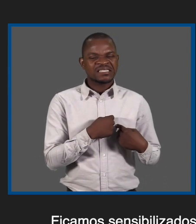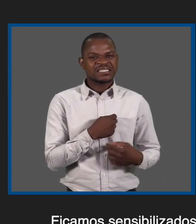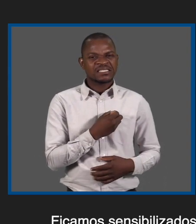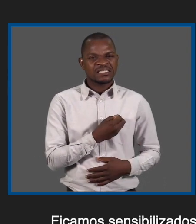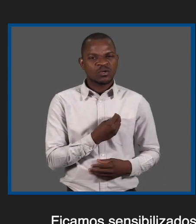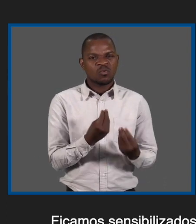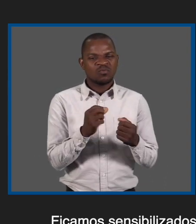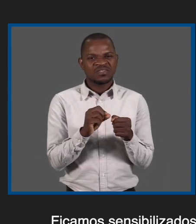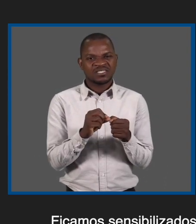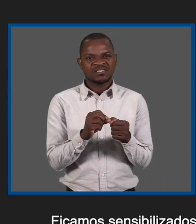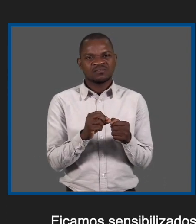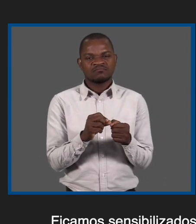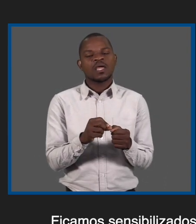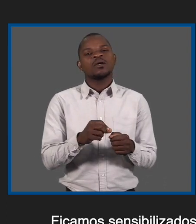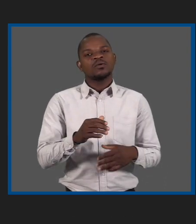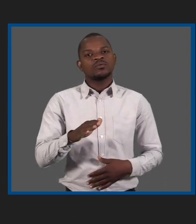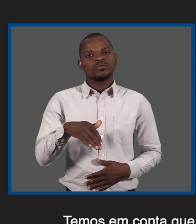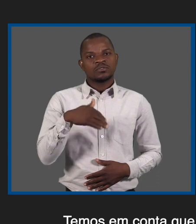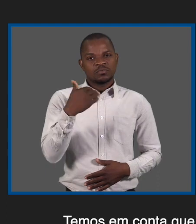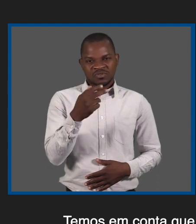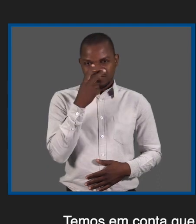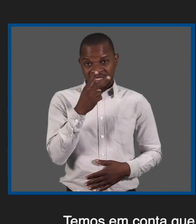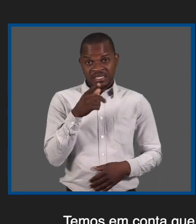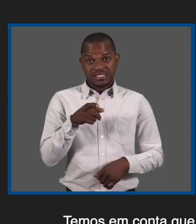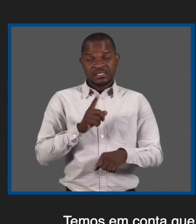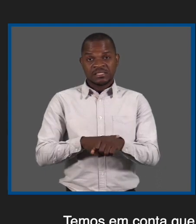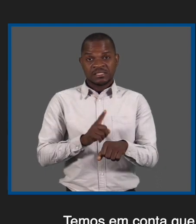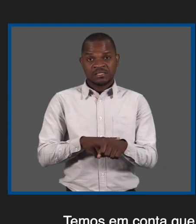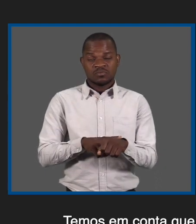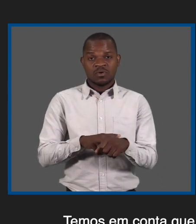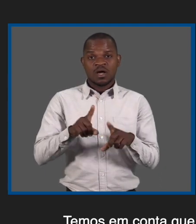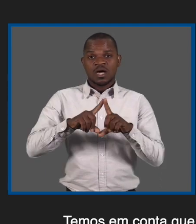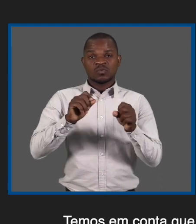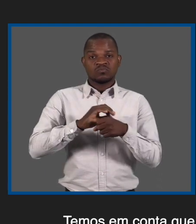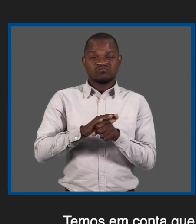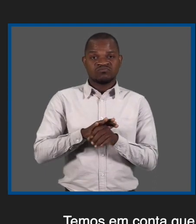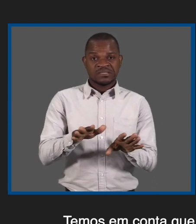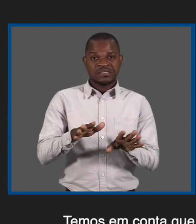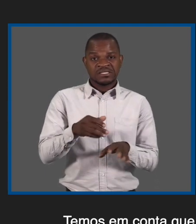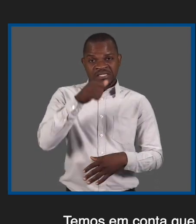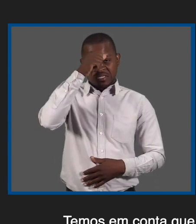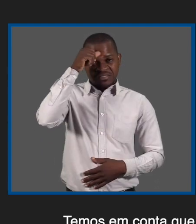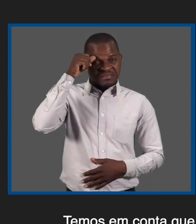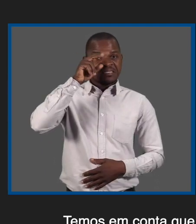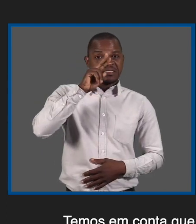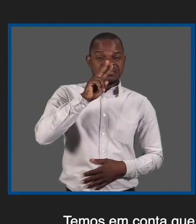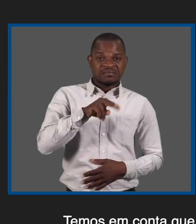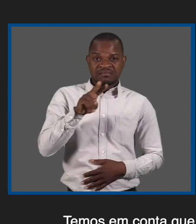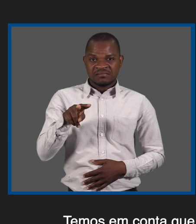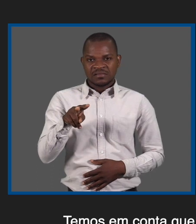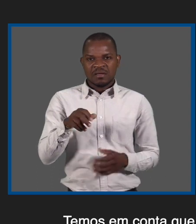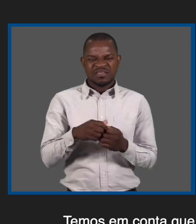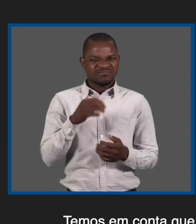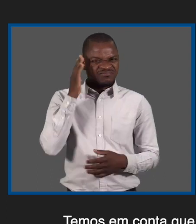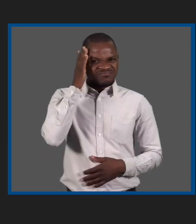sensibilizados para o que aconteceu nas redes sociais. E tendo em conta que o tempo não é propício para poder fazer esse tipo de visitas, mas não